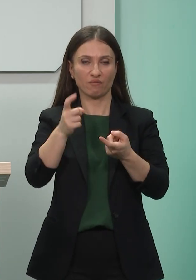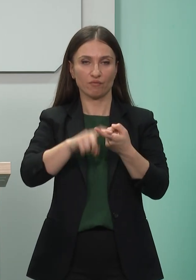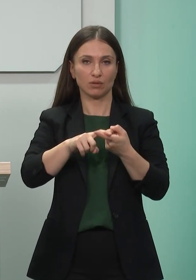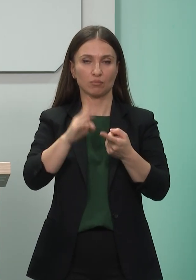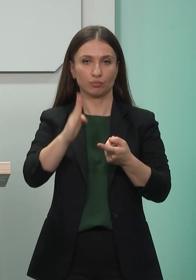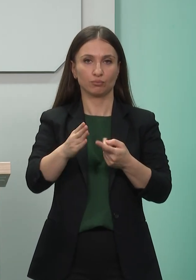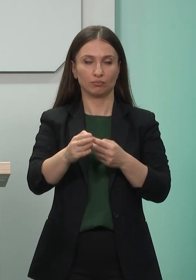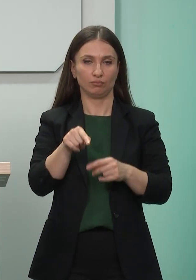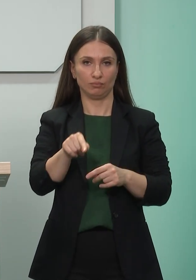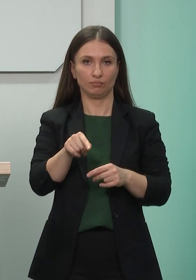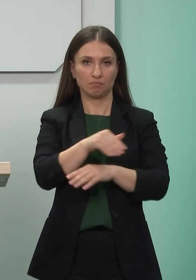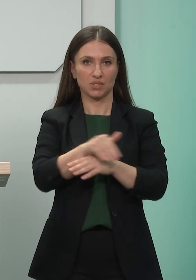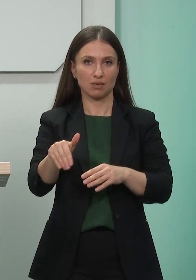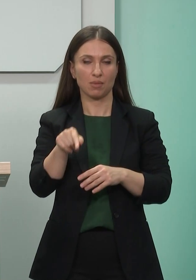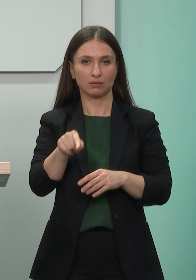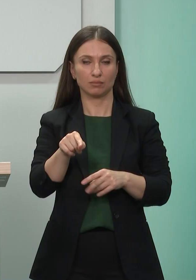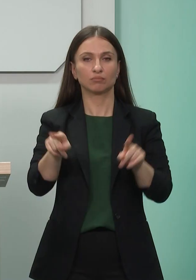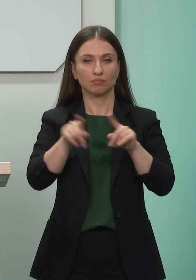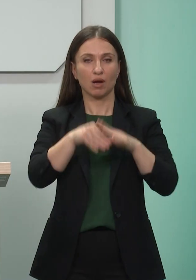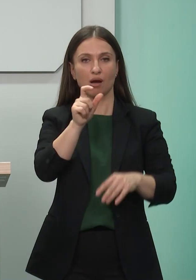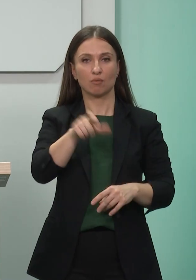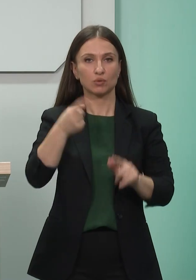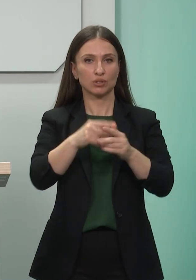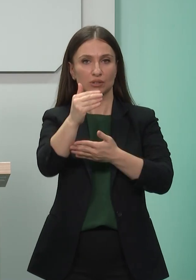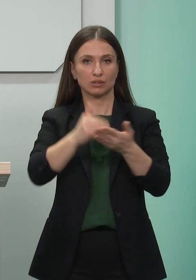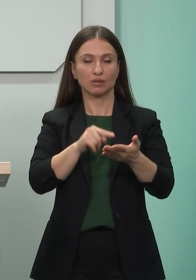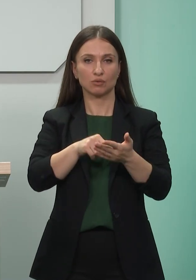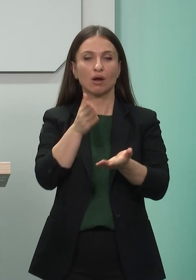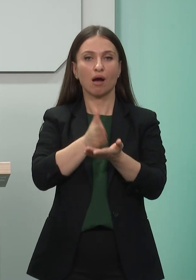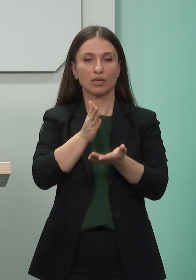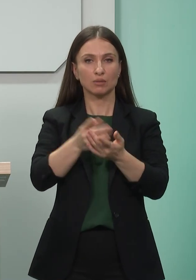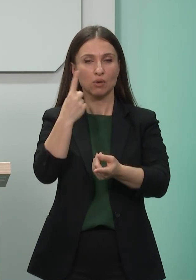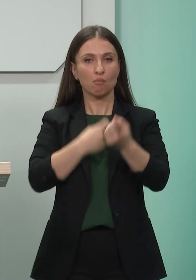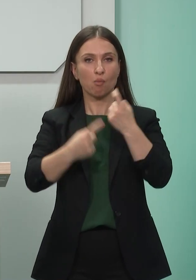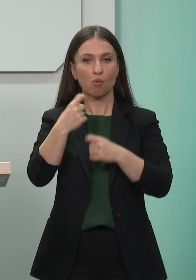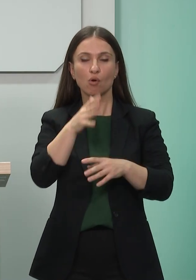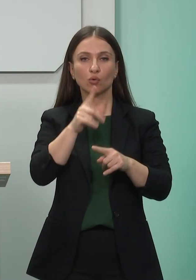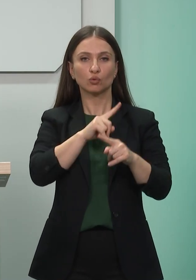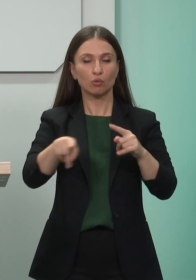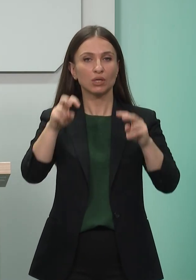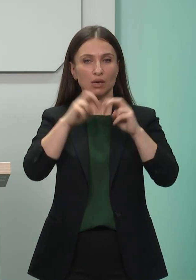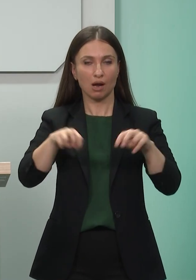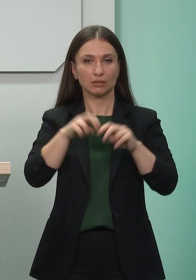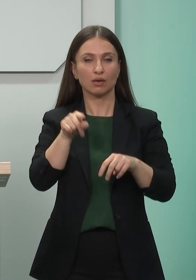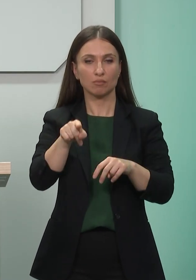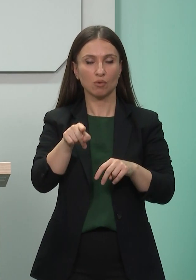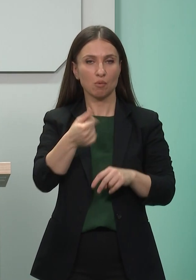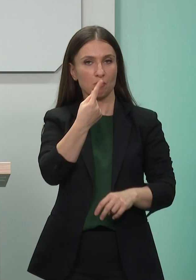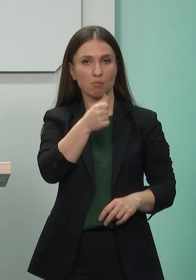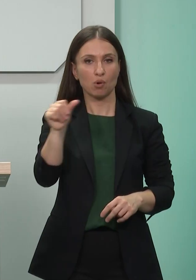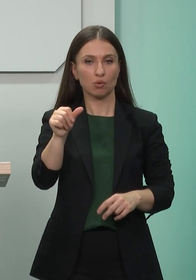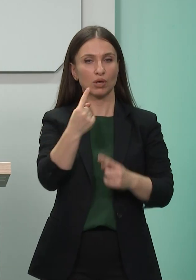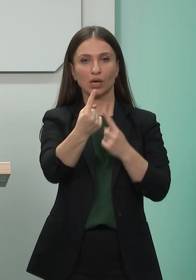საცხოვრებელი ადგილის მისამართის მიხედვით. ამომრჩეველთა ერთიან სიაში არსებული მონაცემების დროული გადამოწმება